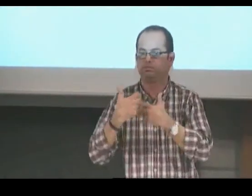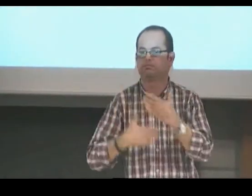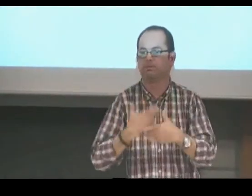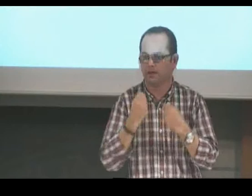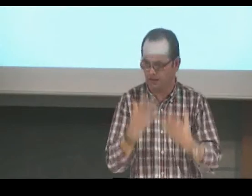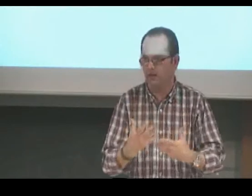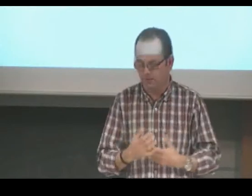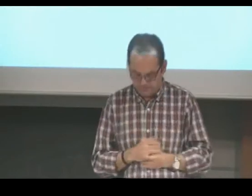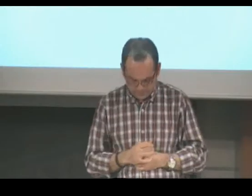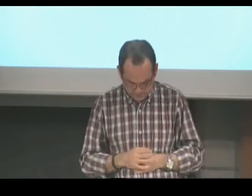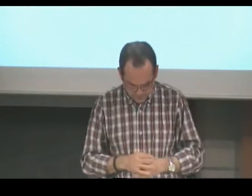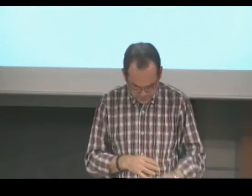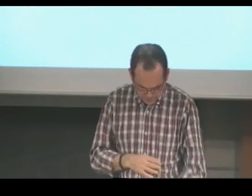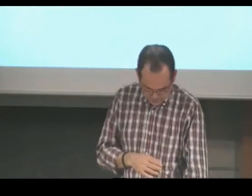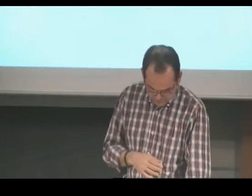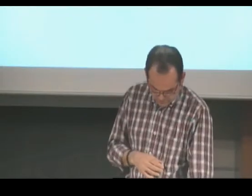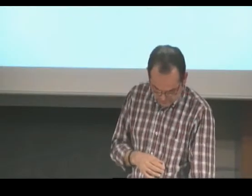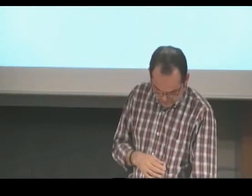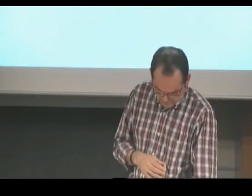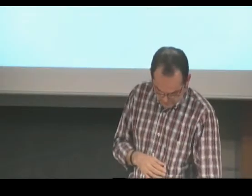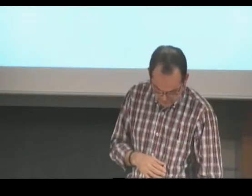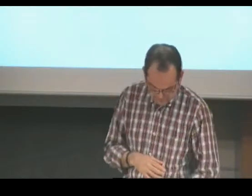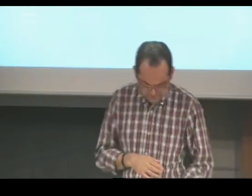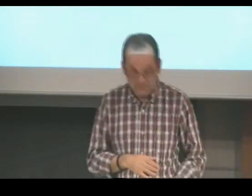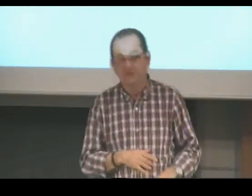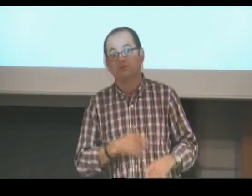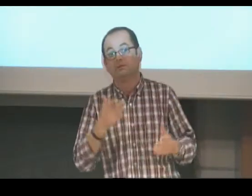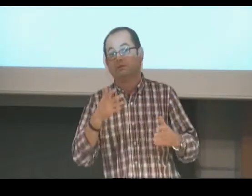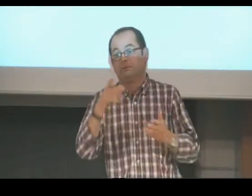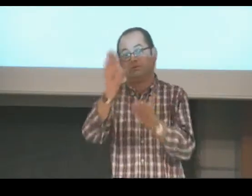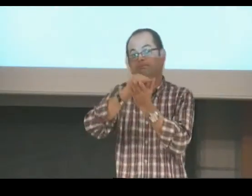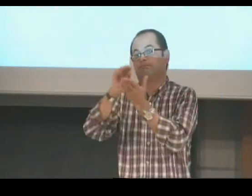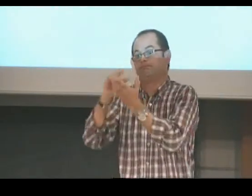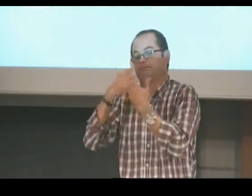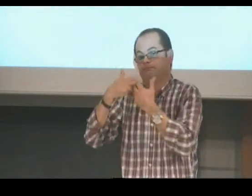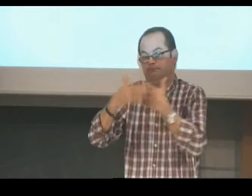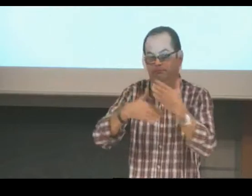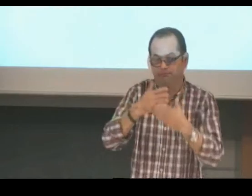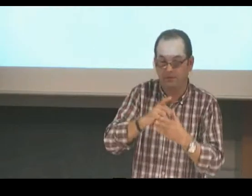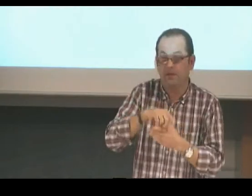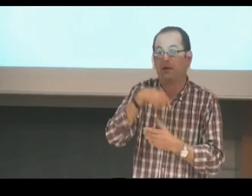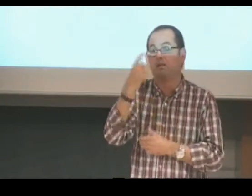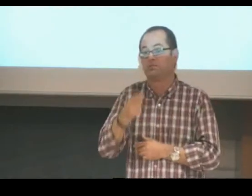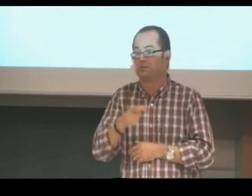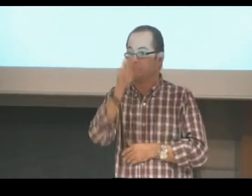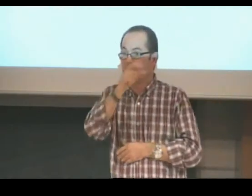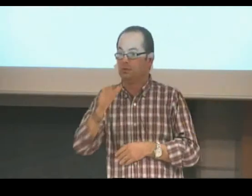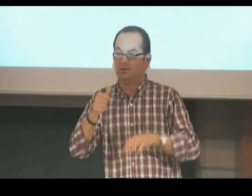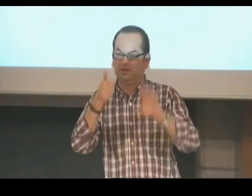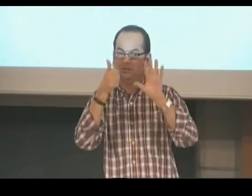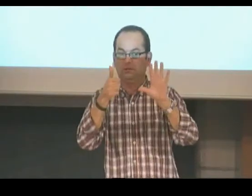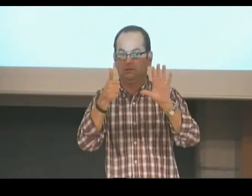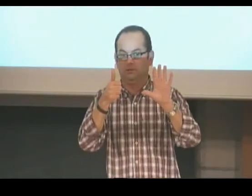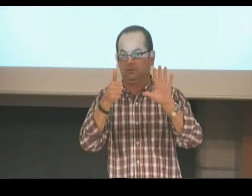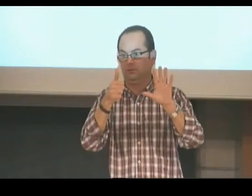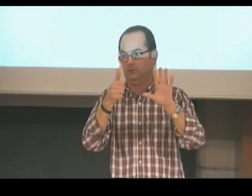d'iniciar l'enregistrament i per veure quin és el lloc més adient per iniciar el projecte. Aleshores farem